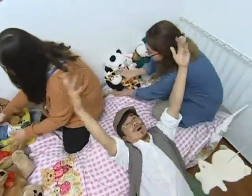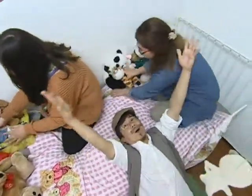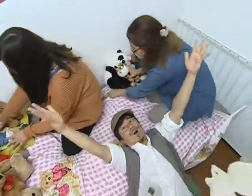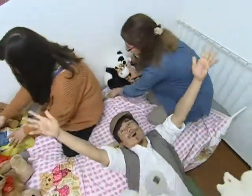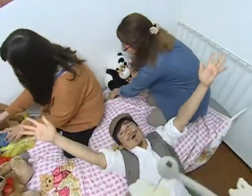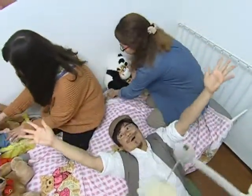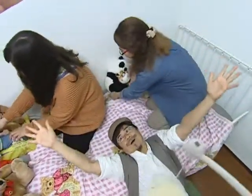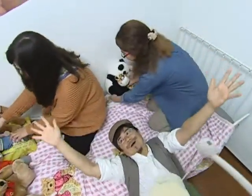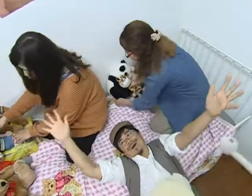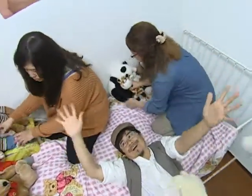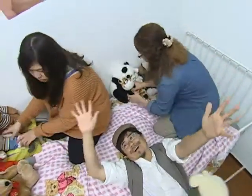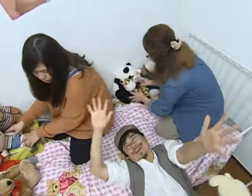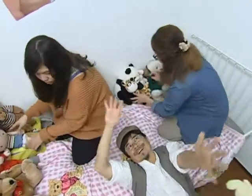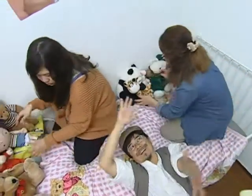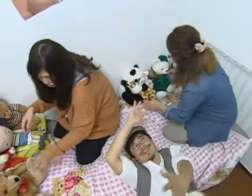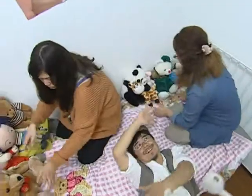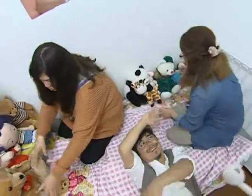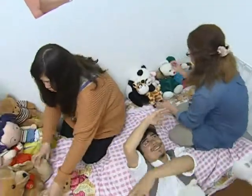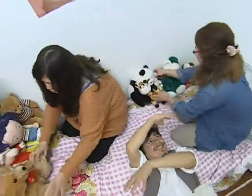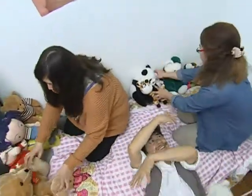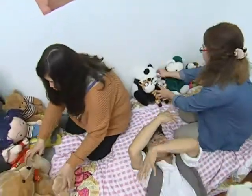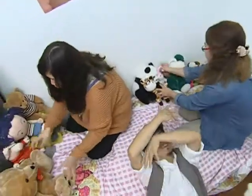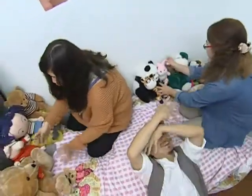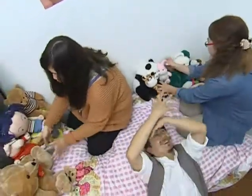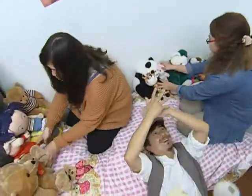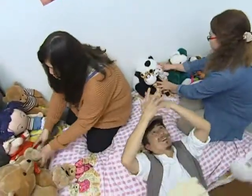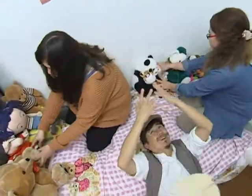嘿嘿嘿，嗯，哦，哦，嘿嘿，